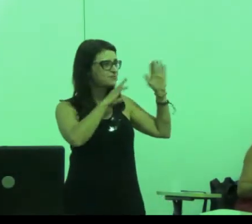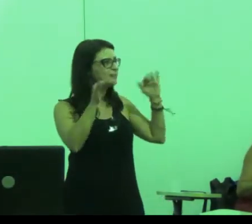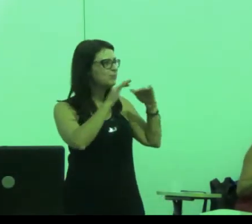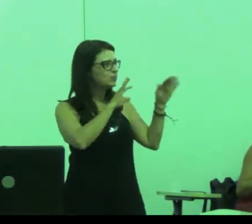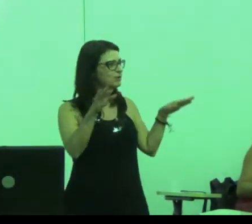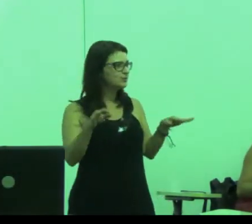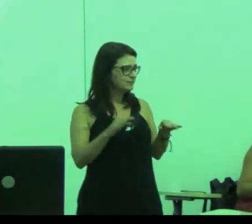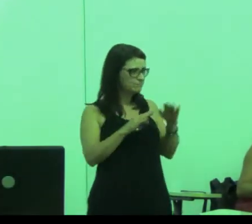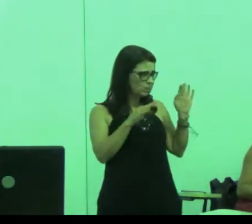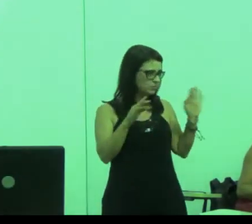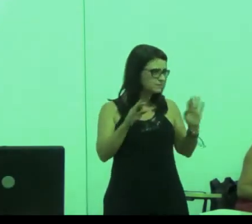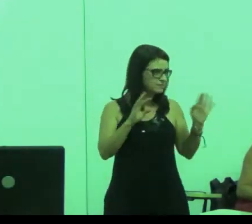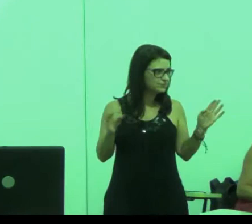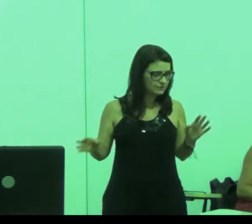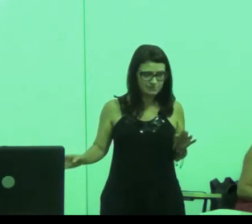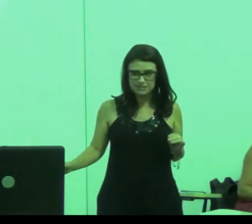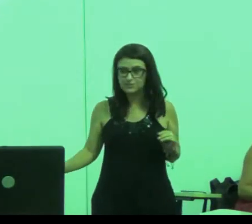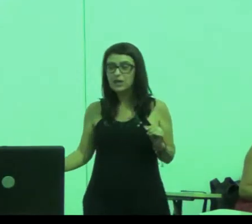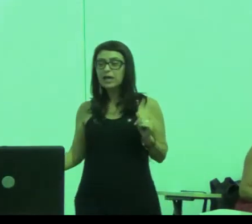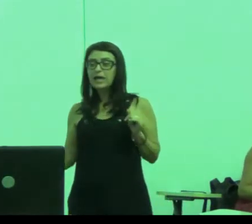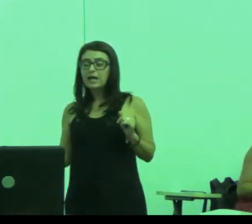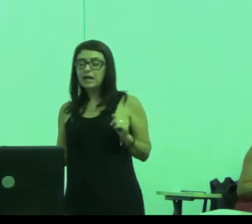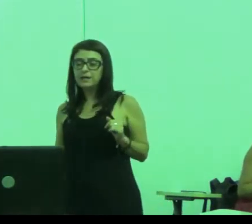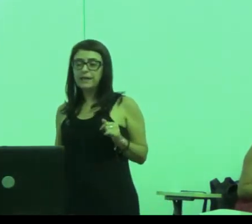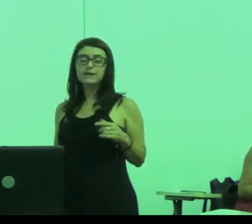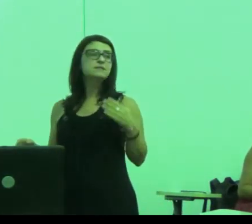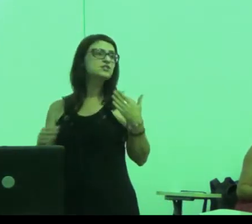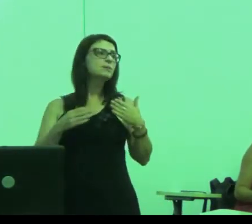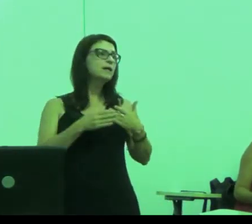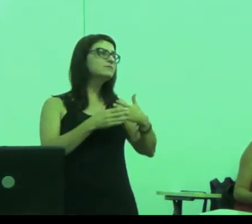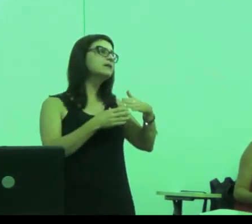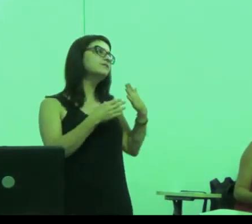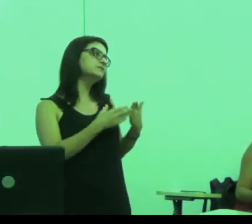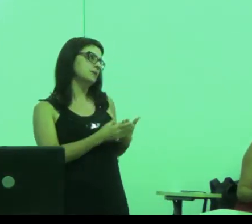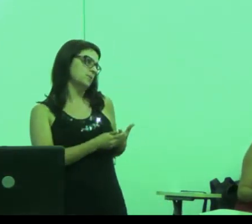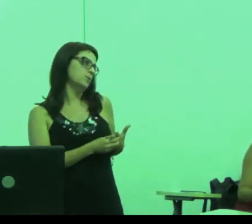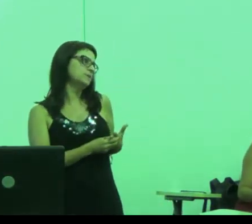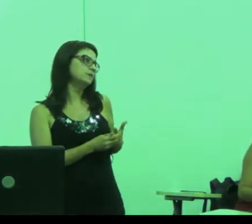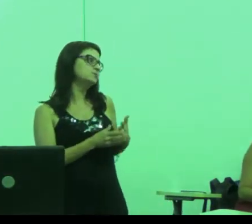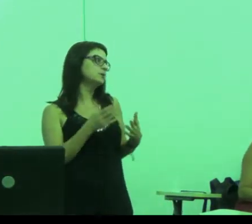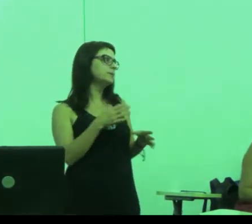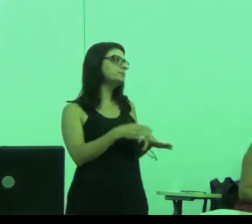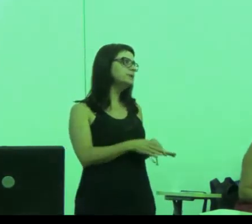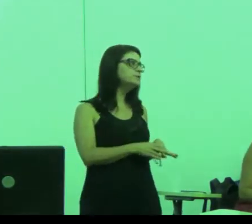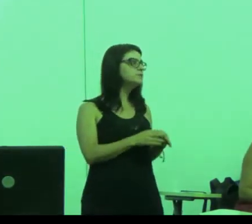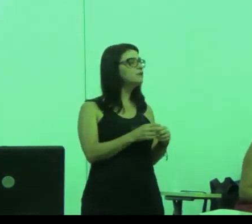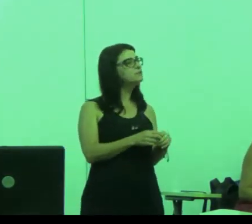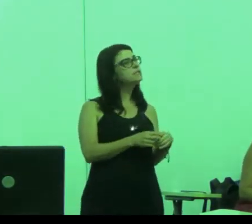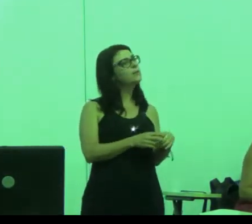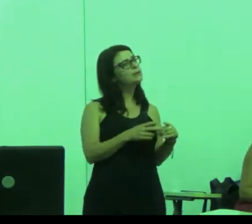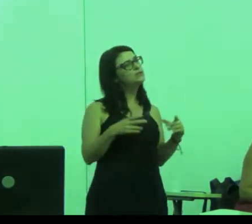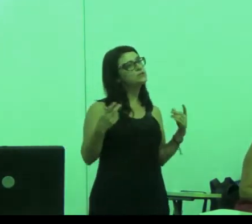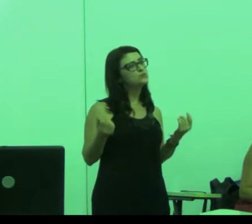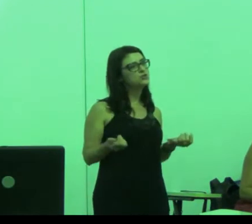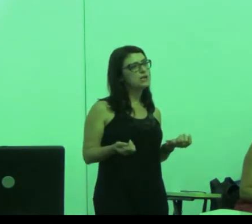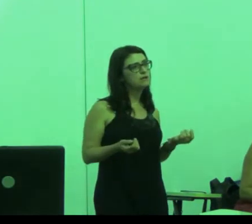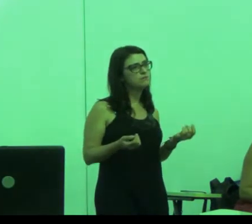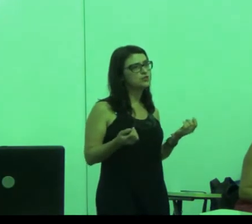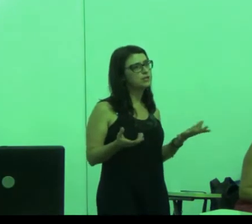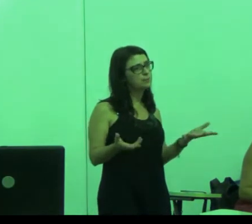fica bom, uma conta boa. E era, me chamava revisão, assim, a editora Papiros, e revisão era o texto já diagramado